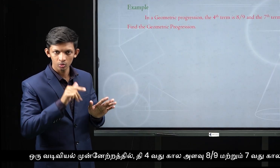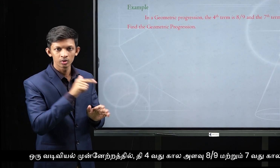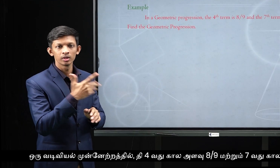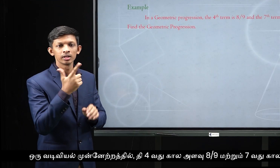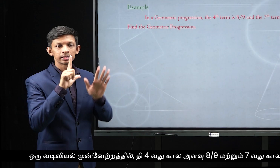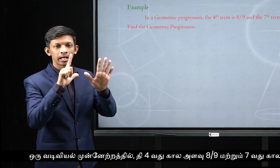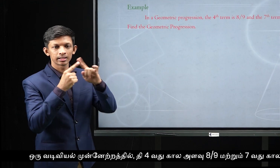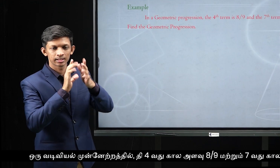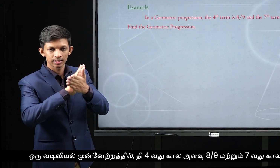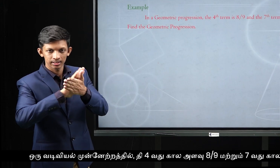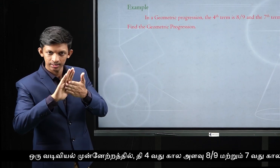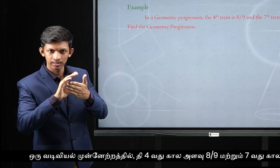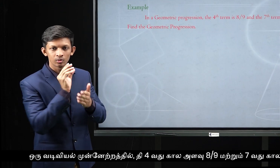கால அளவு